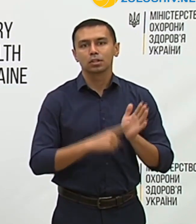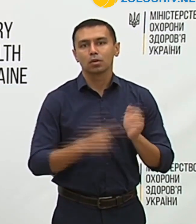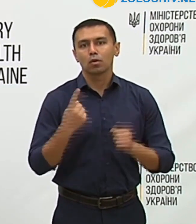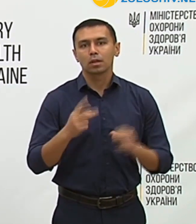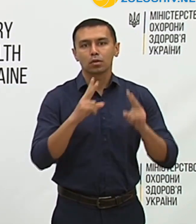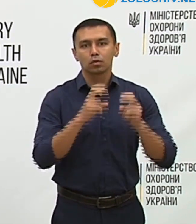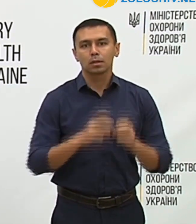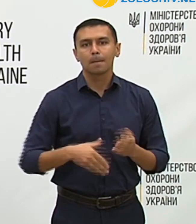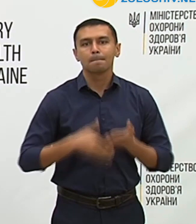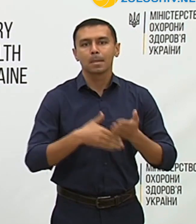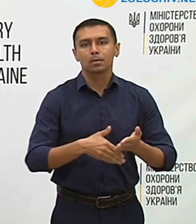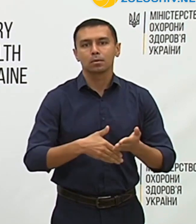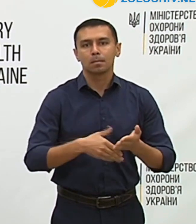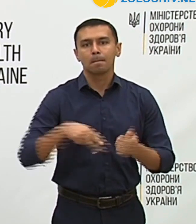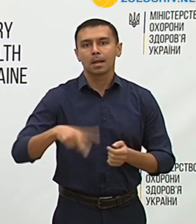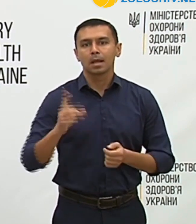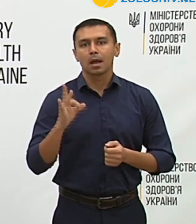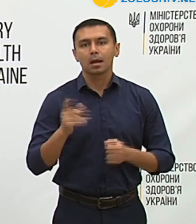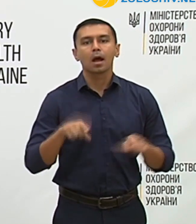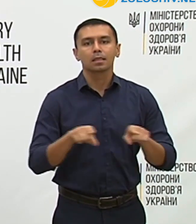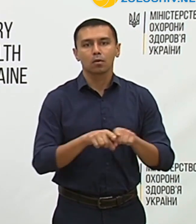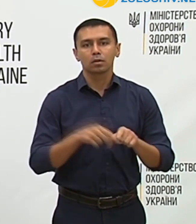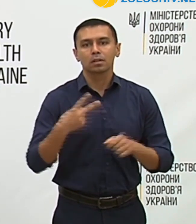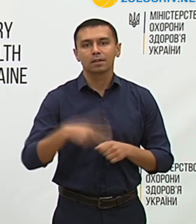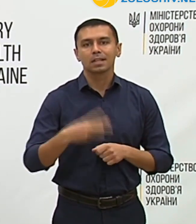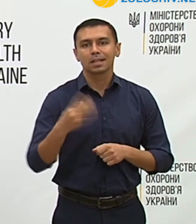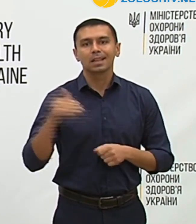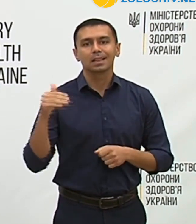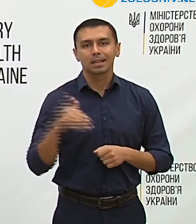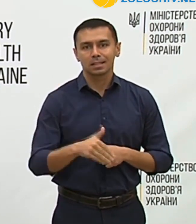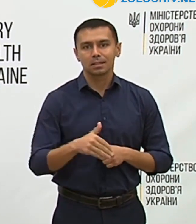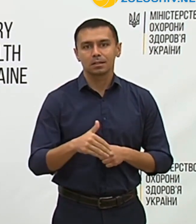33361 дослідження методом ПЛР, а також